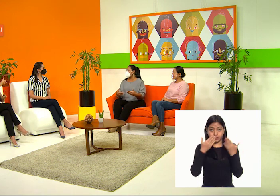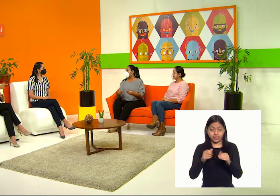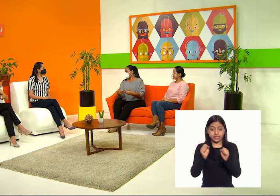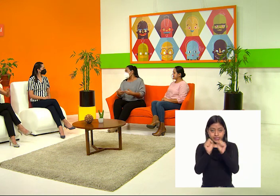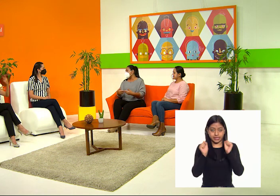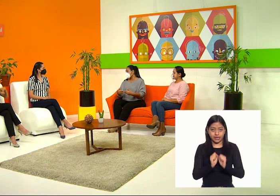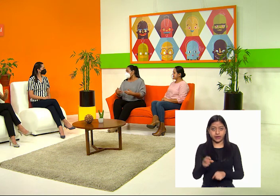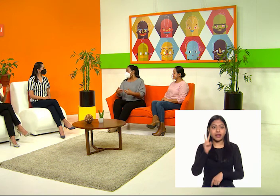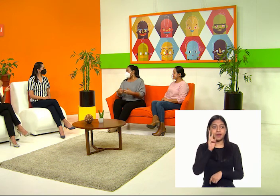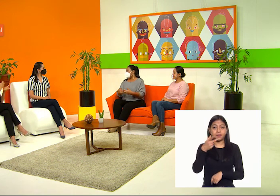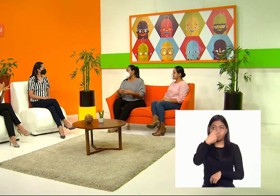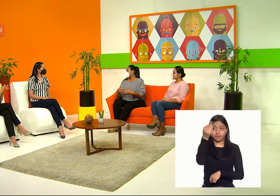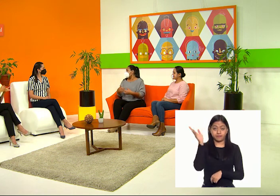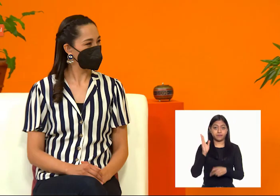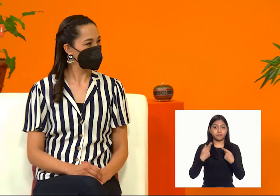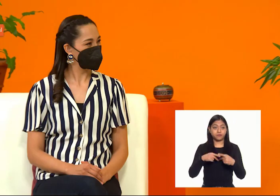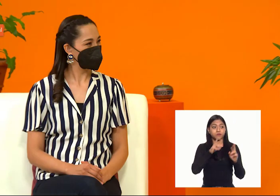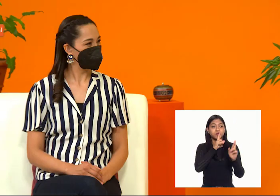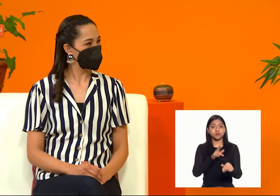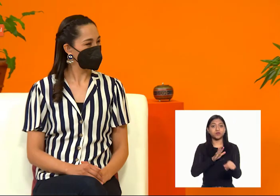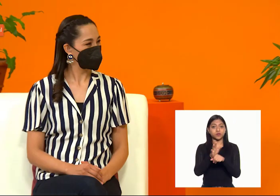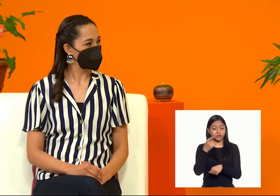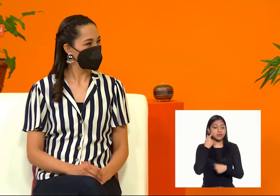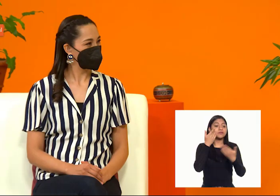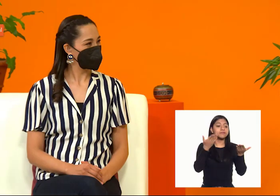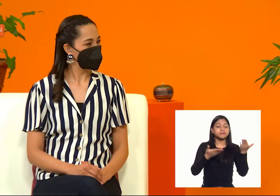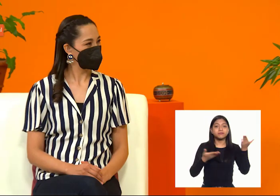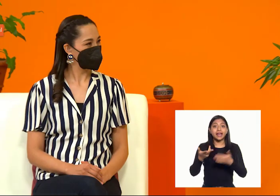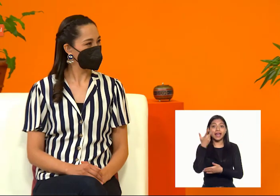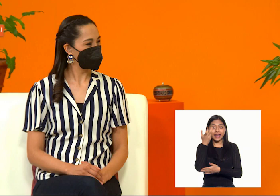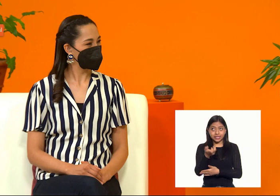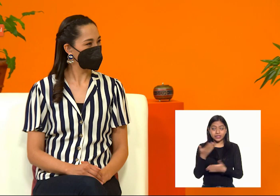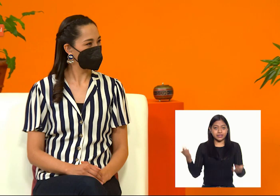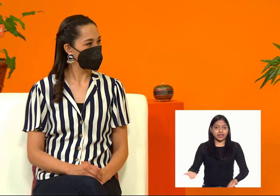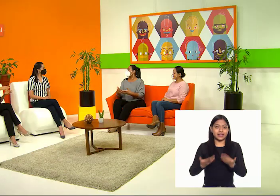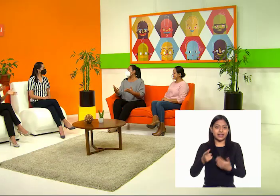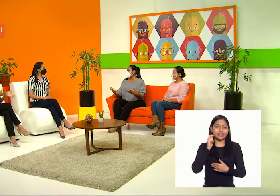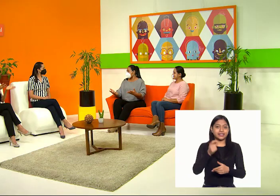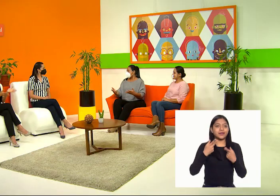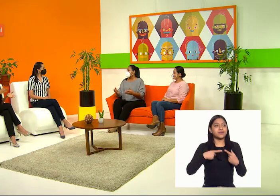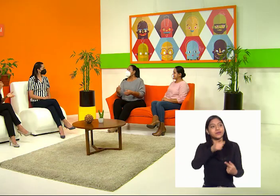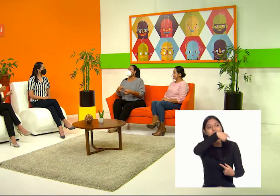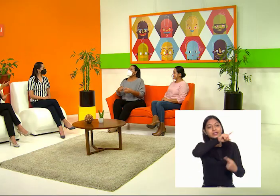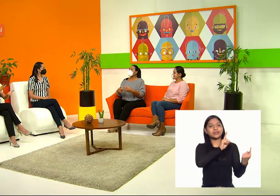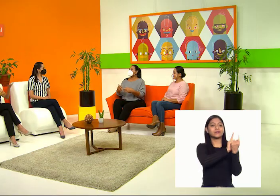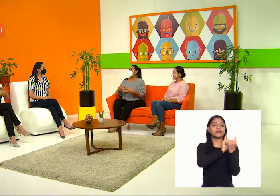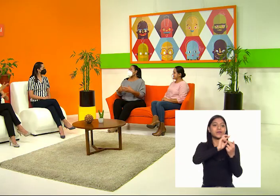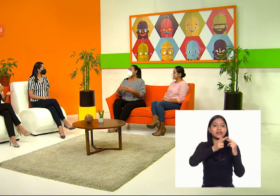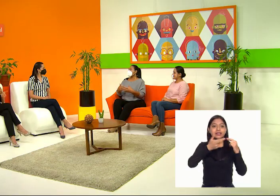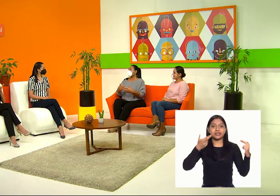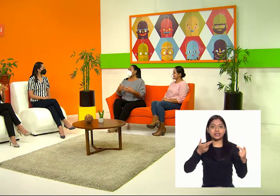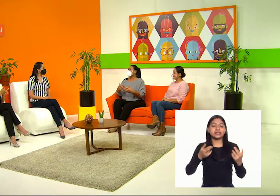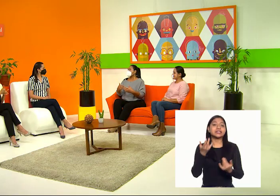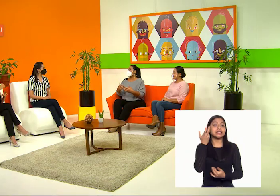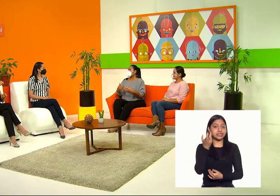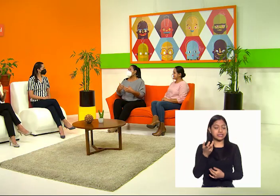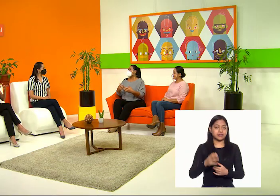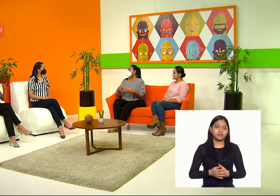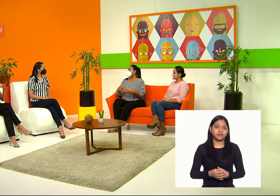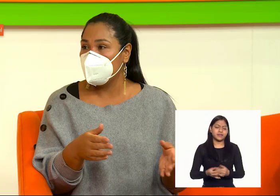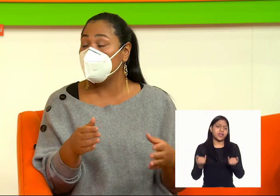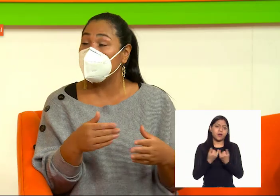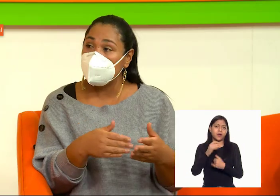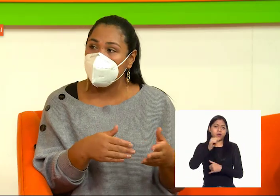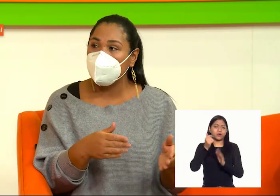y analizamos las respuestas, ¿no? Eso es algo que les motiva mucho y que es social, ¿no? Y que comparte. Otro, por ejemplo,